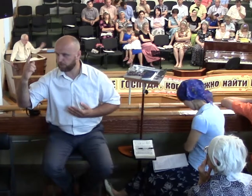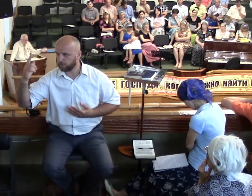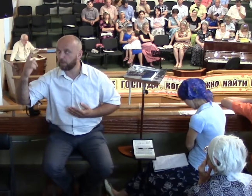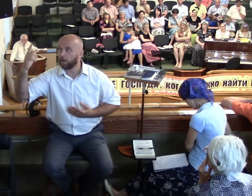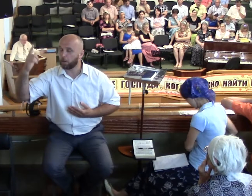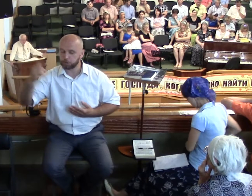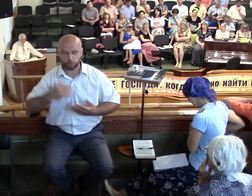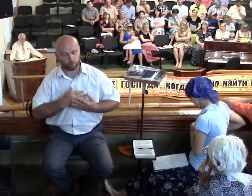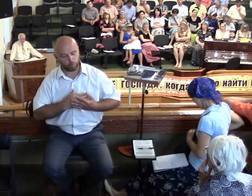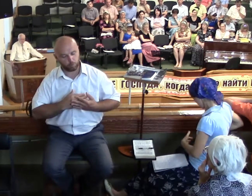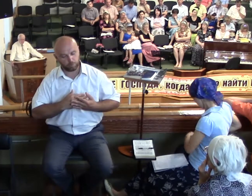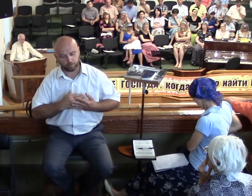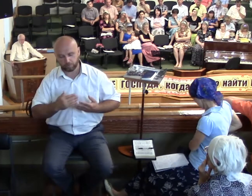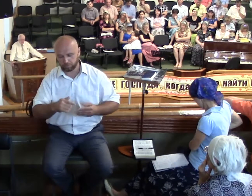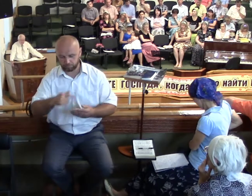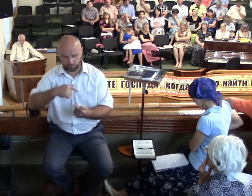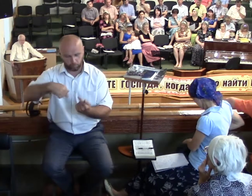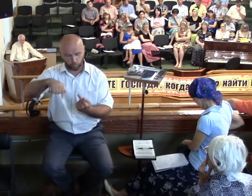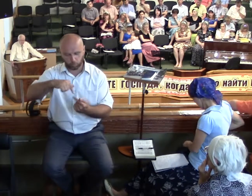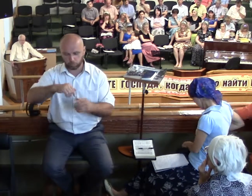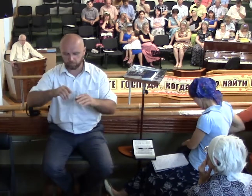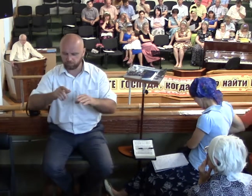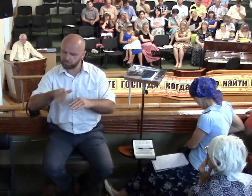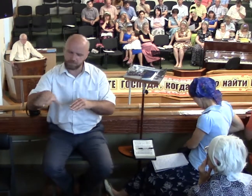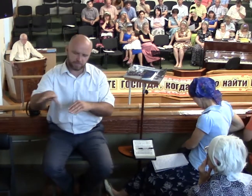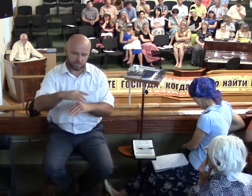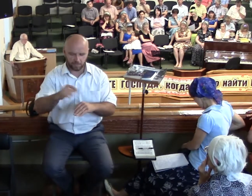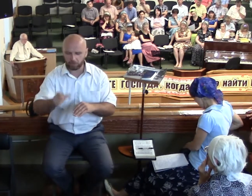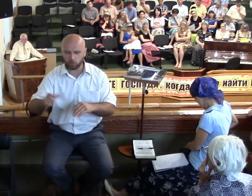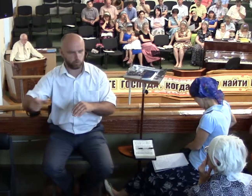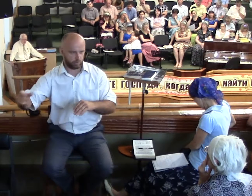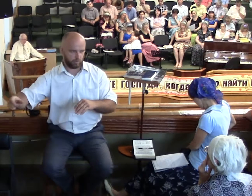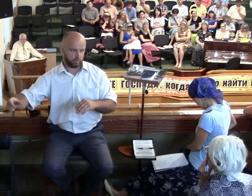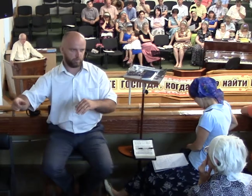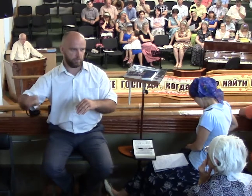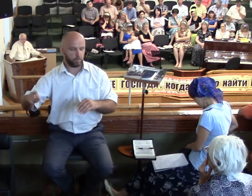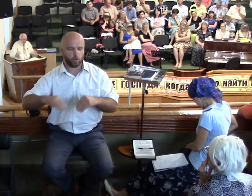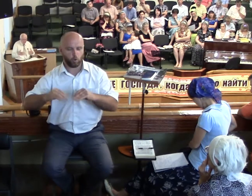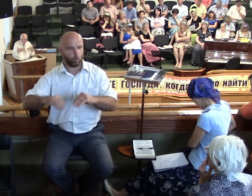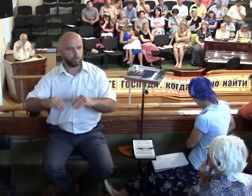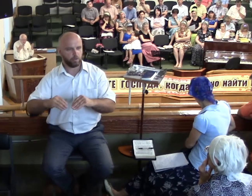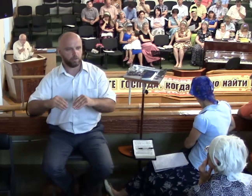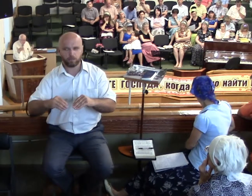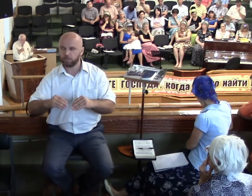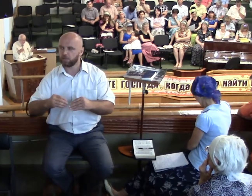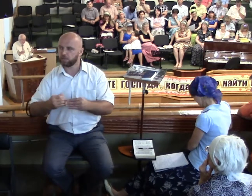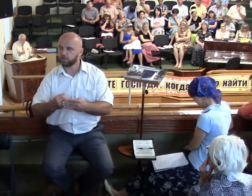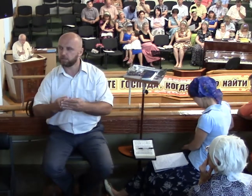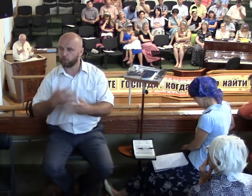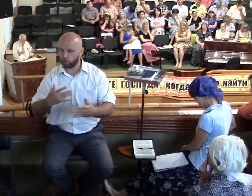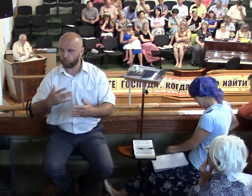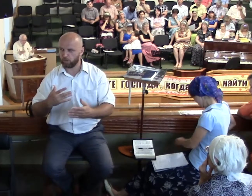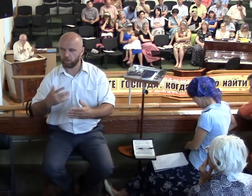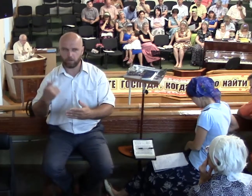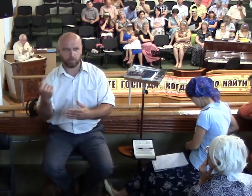то есть верующего с неверующим? 16. Какая совместность храма Божия с идолами? Ибо вы храм Бога живого,